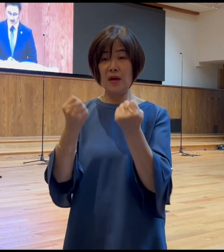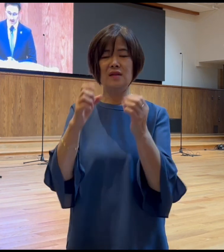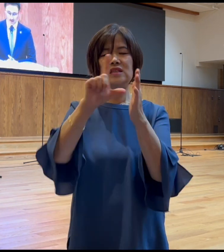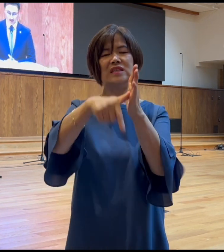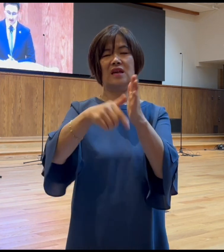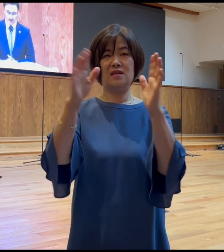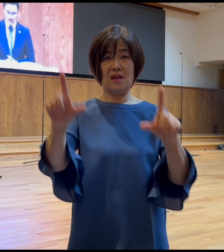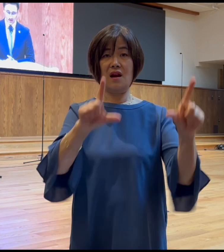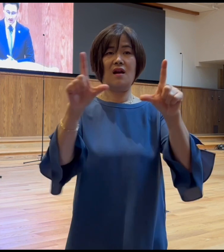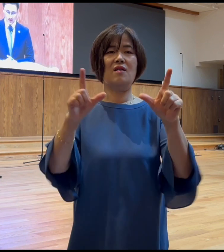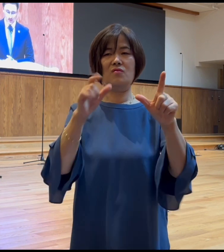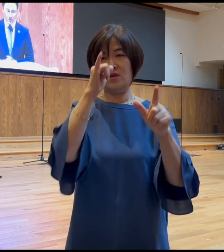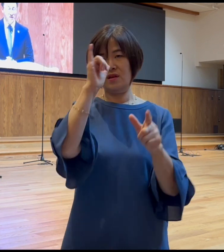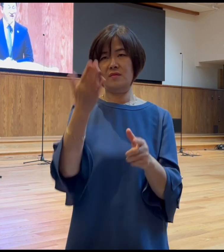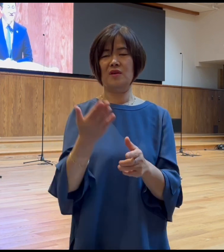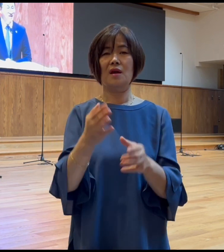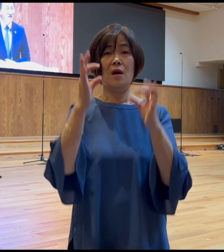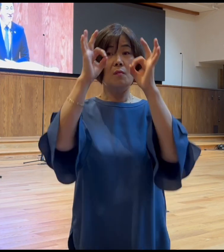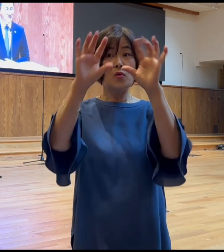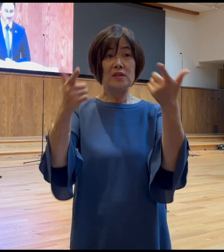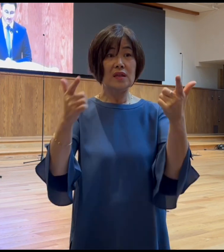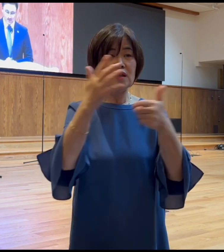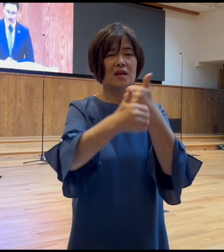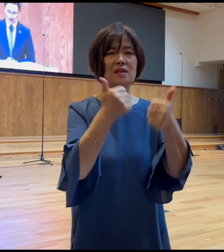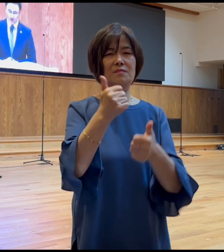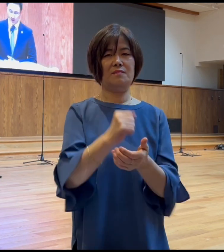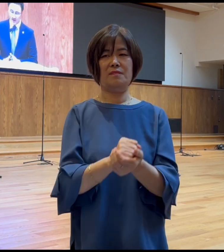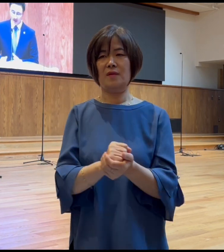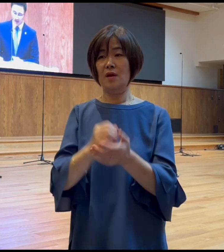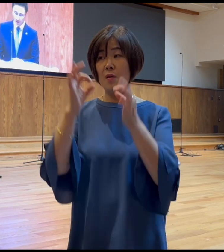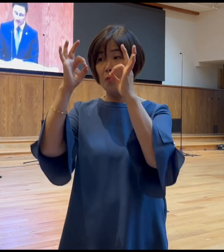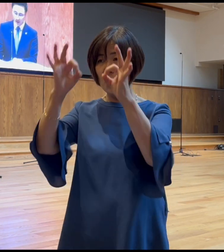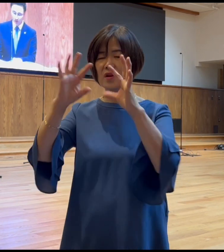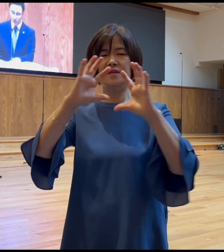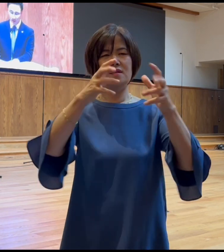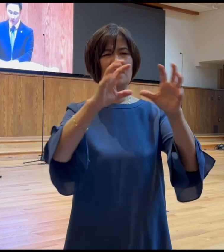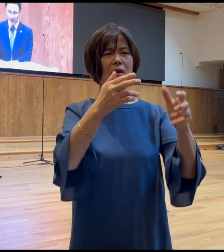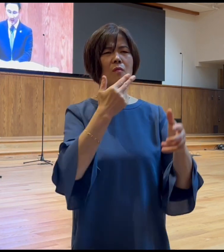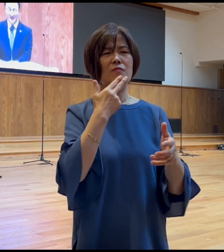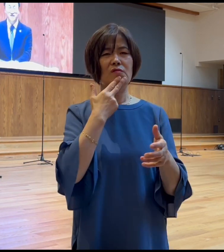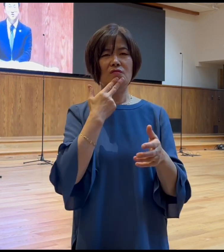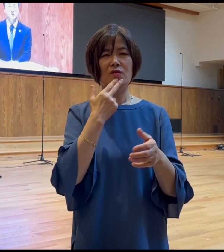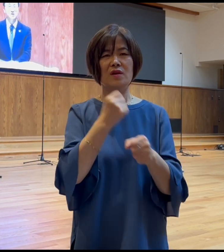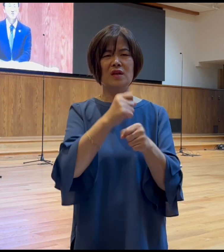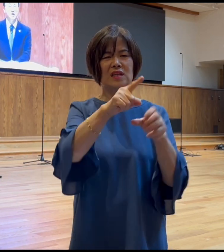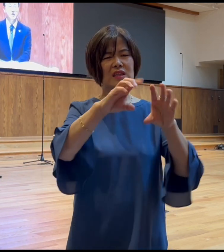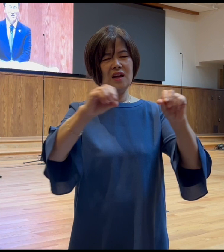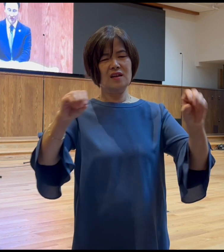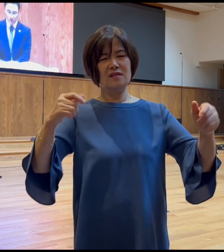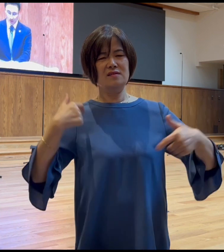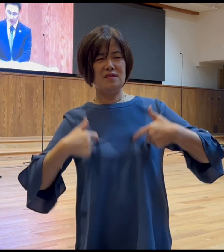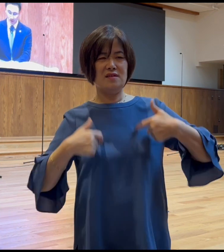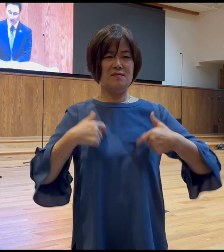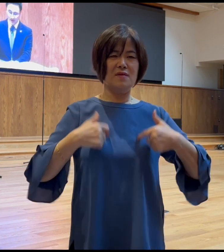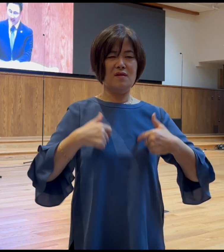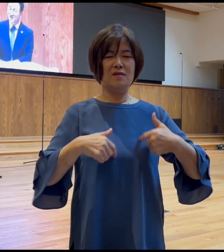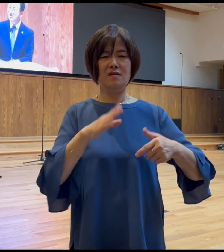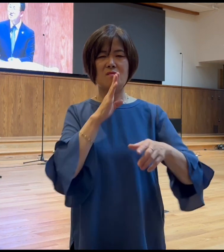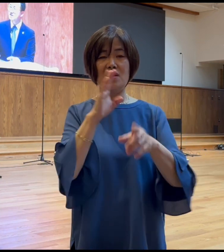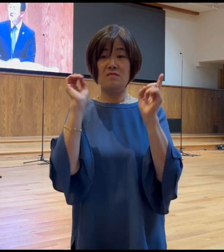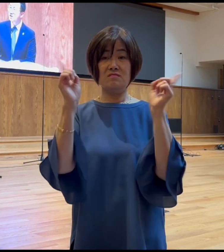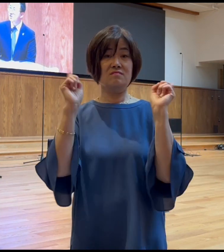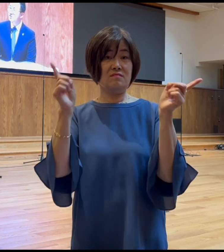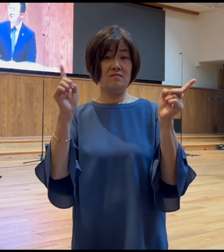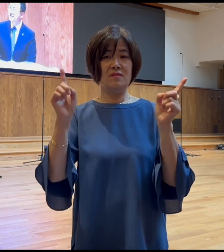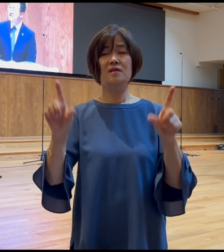있습니다. 보이지 않는 하나님, 보이는 세계에 없다고 눈에 보이는 이 땅에서 즐기며 누리며 사는